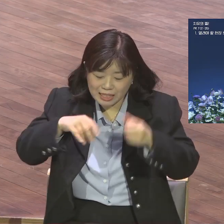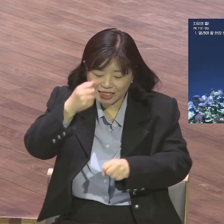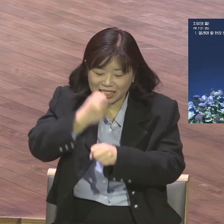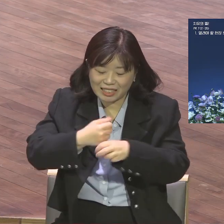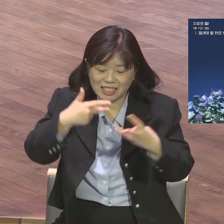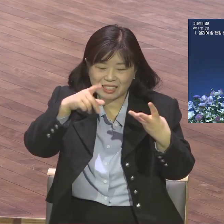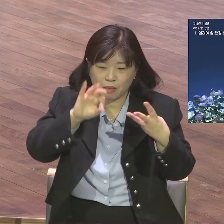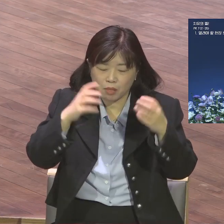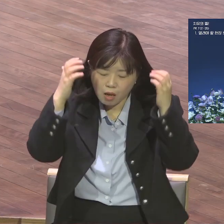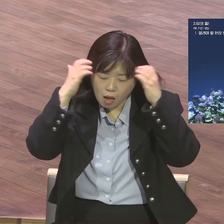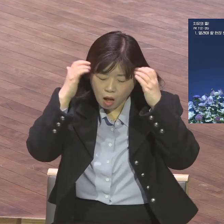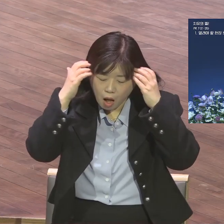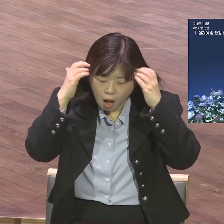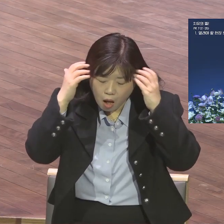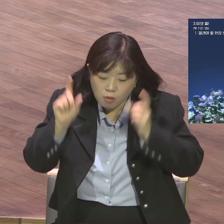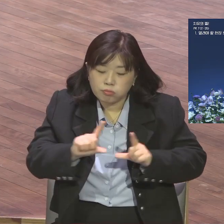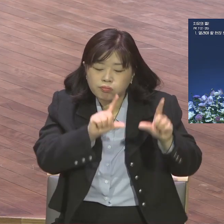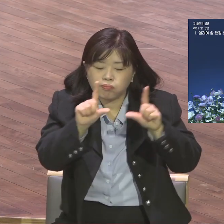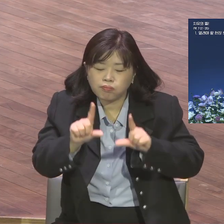사람의 상징이에요.